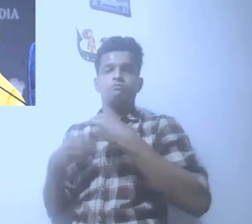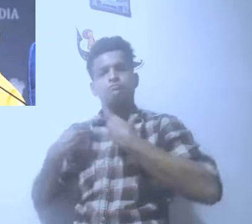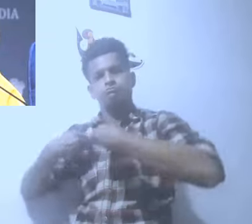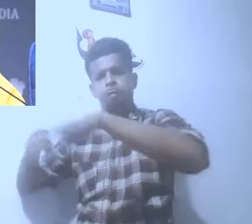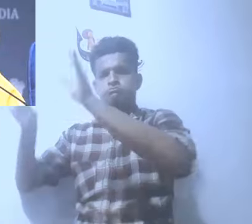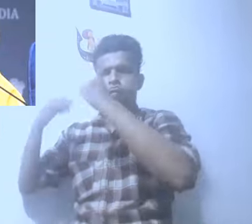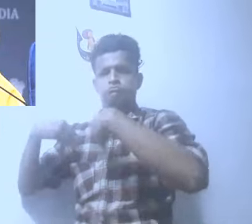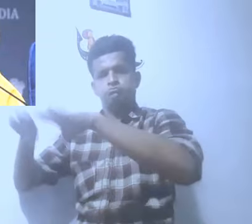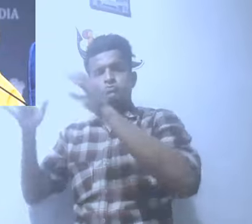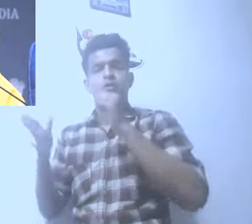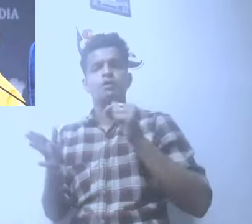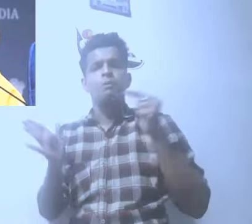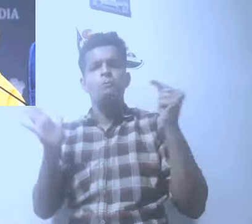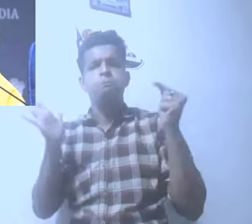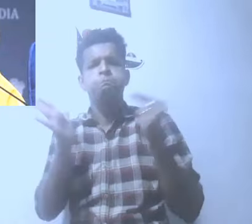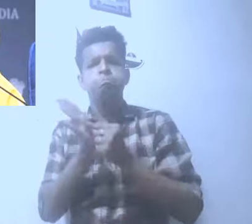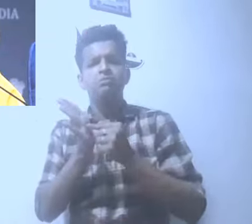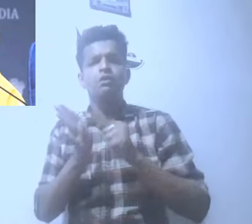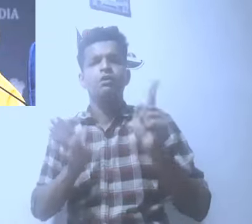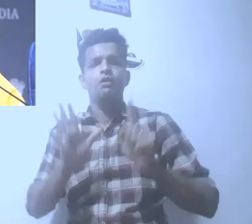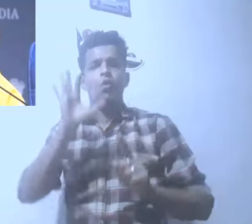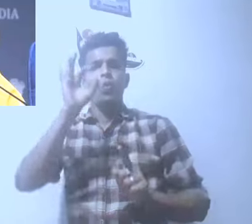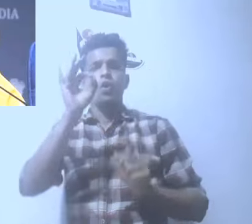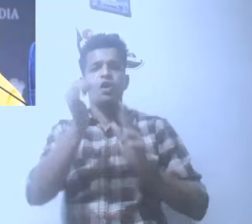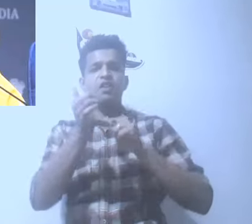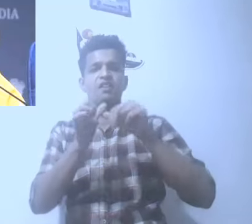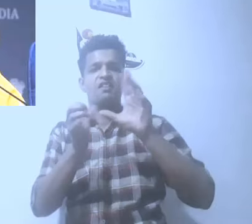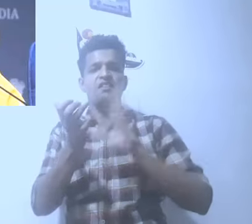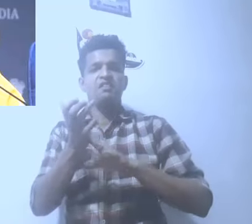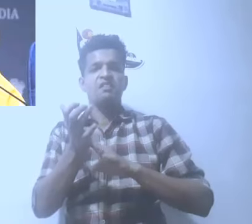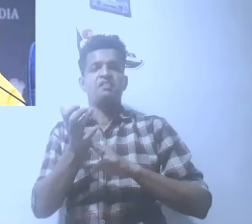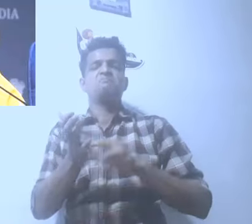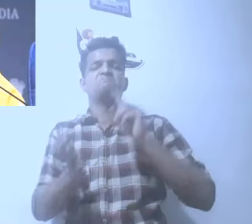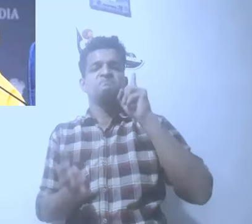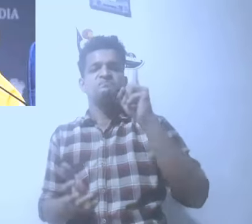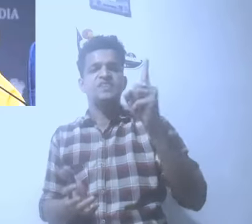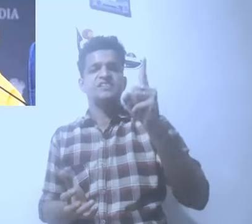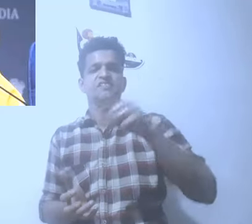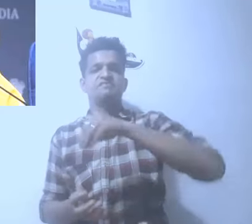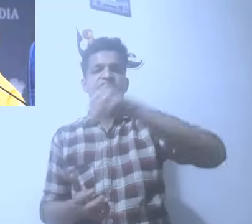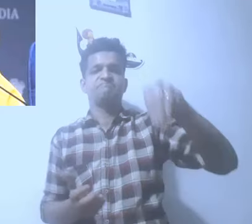ഗേണിയാ, ഒരിക്കലെങ്കിലേ ഈ സന്റെ ഗേണിയാ അത് വേണം.